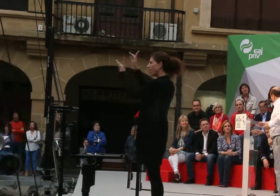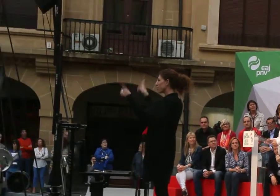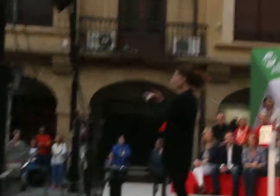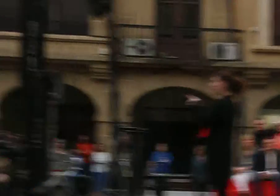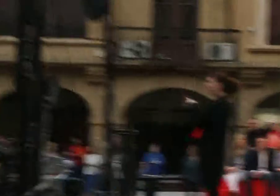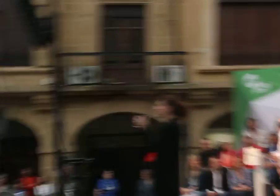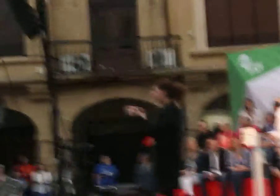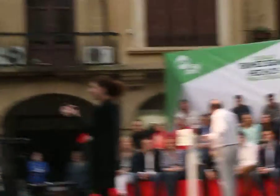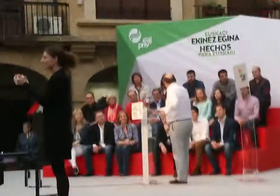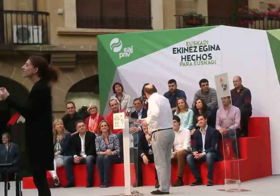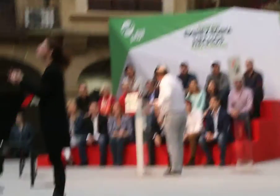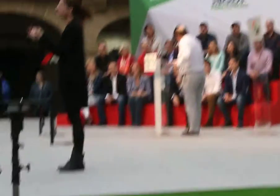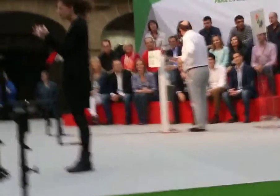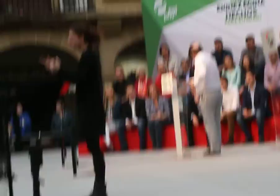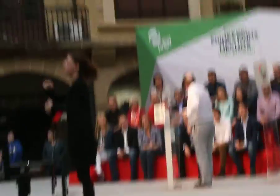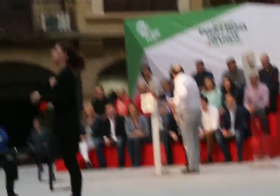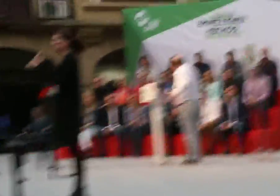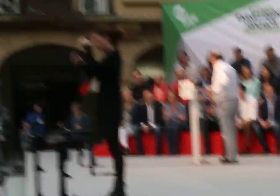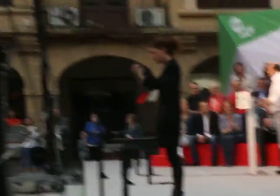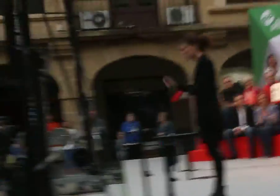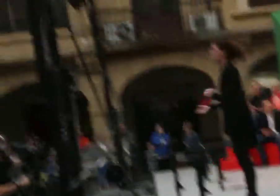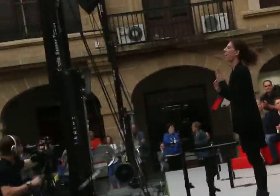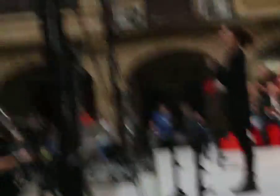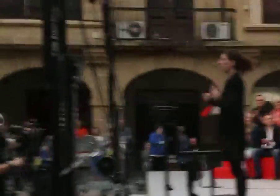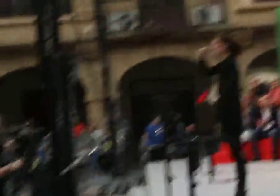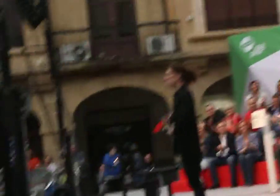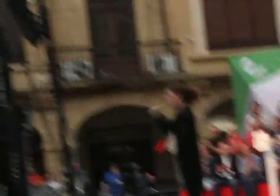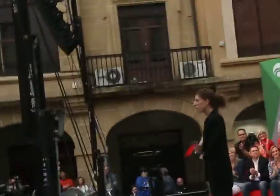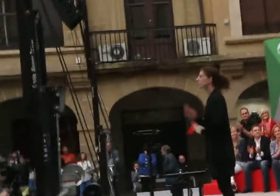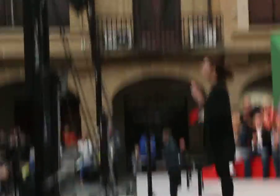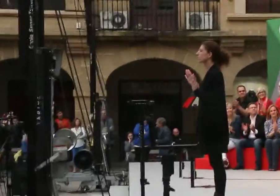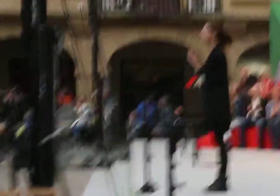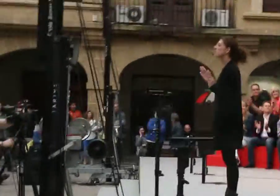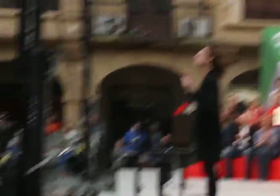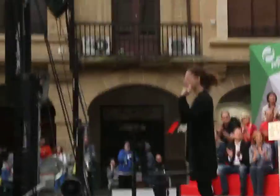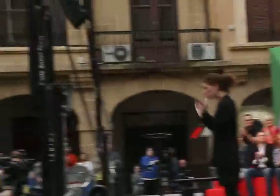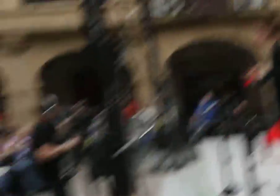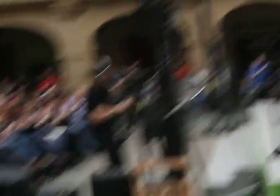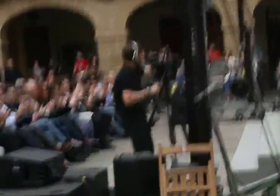Gureak bai, hautagai bikainak. Bai.